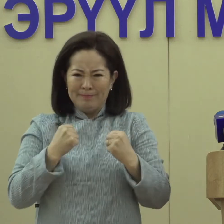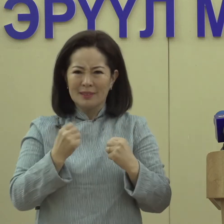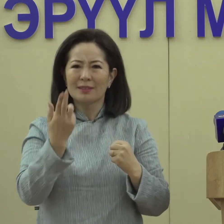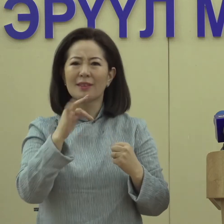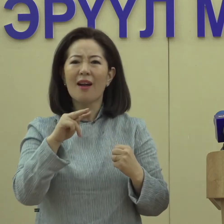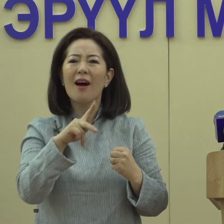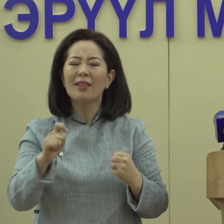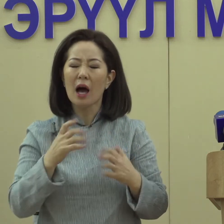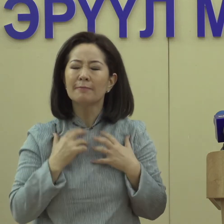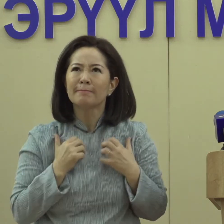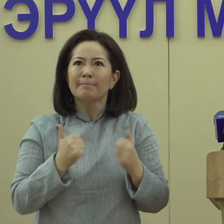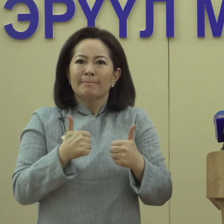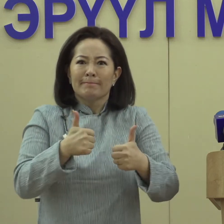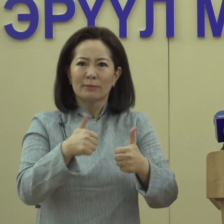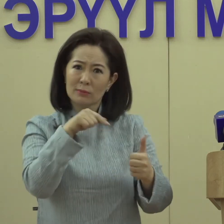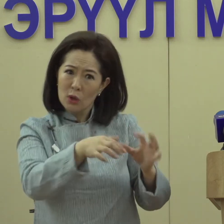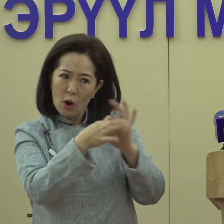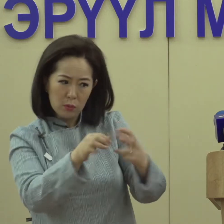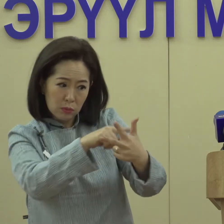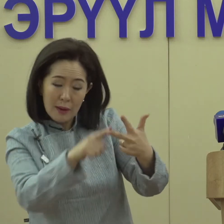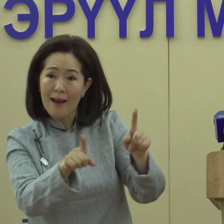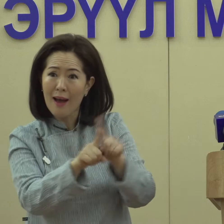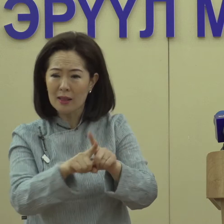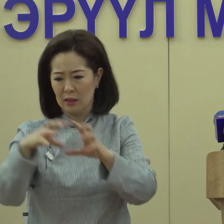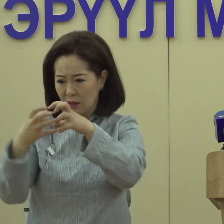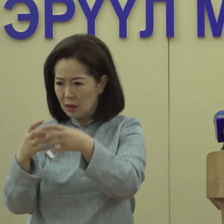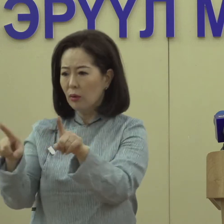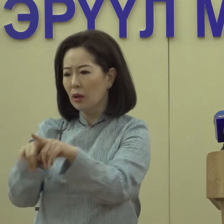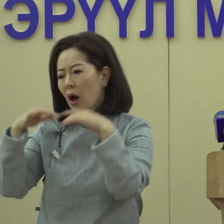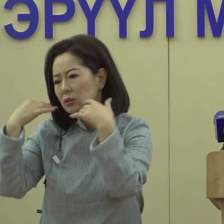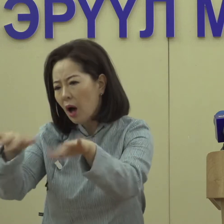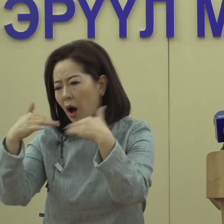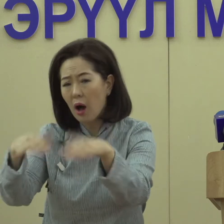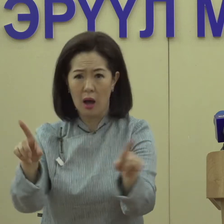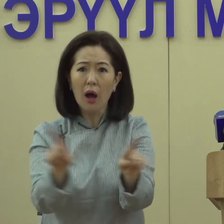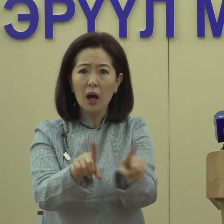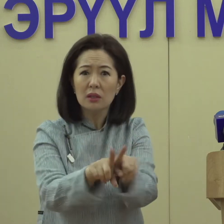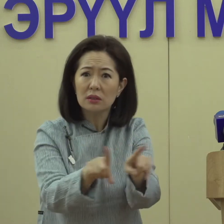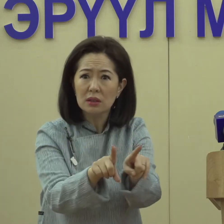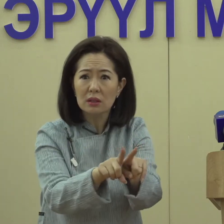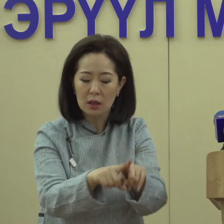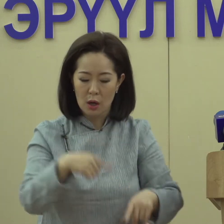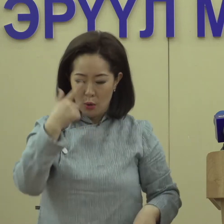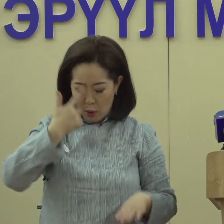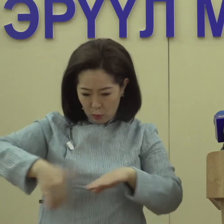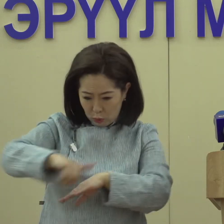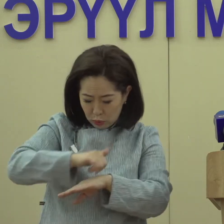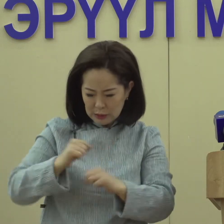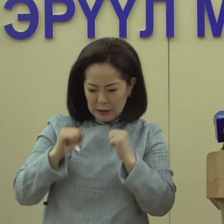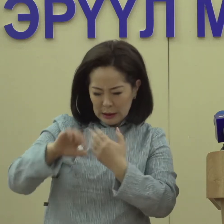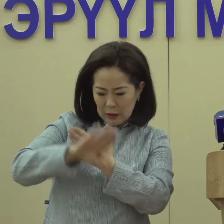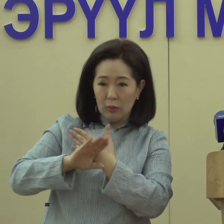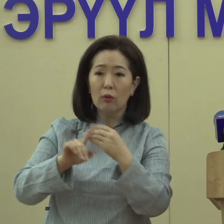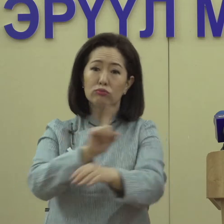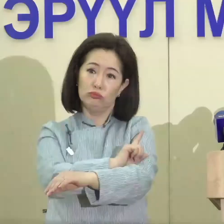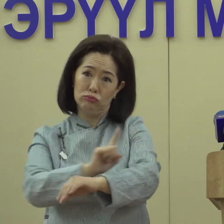бол дэлхийн одоо бус бүх орнууд бол өгч байна. За энэний дагуу бас манай орны хувьд ч гэсэн тодорхой одоо үр дүнд хүрч байгаа. Яагаад